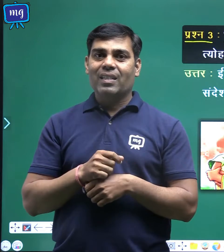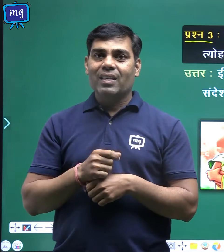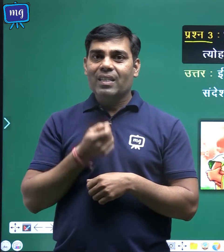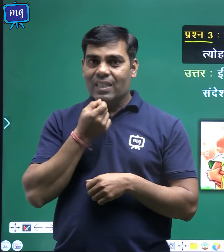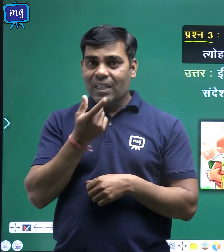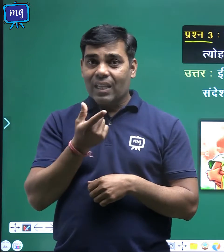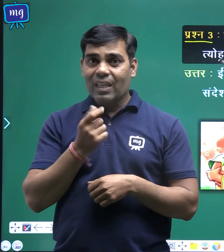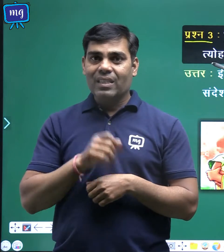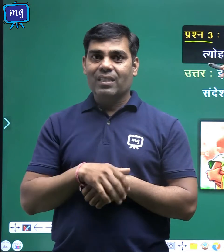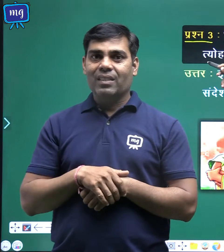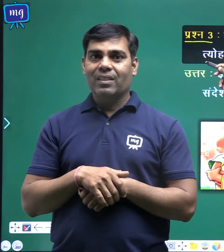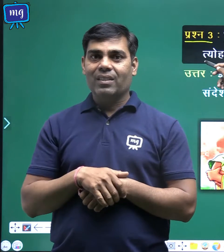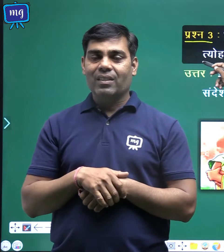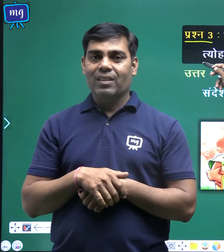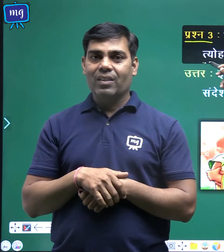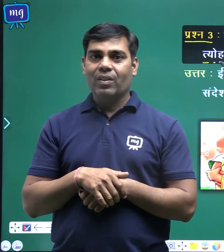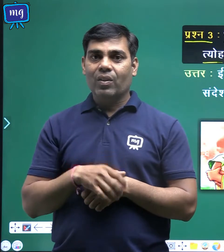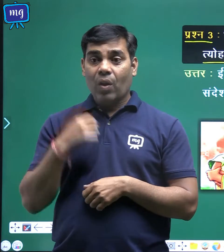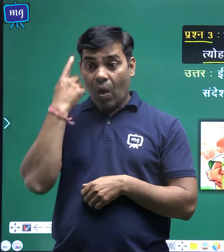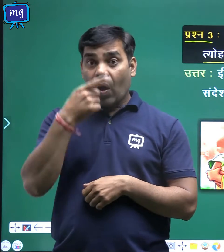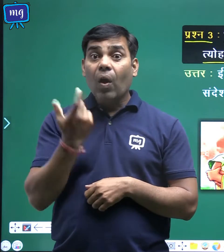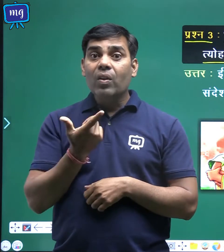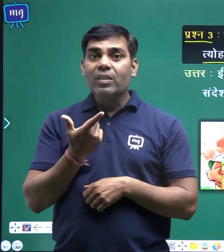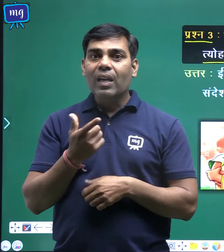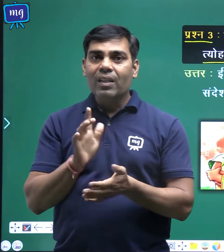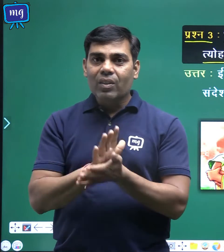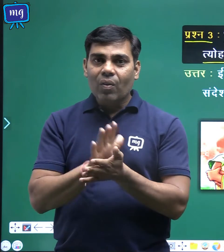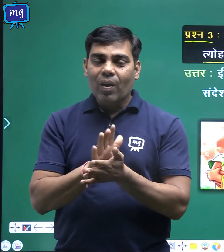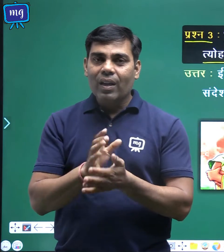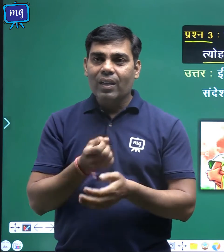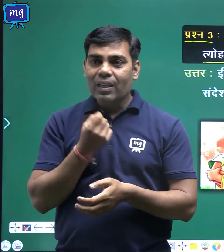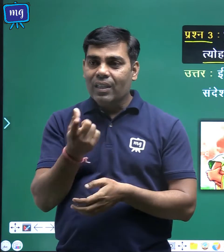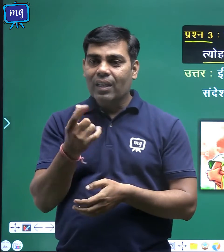संदेश कौन सा त्योहार देता है?